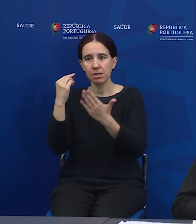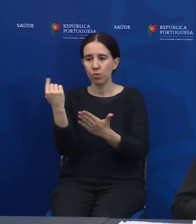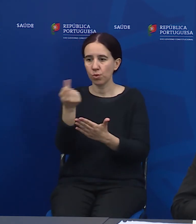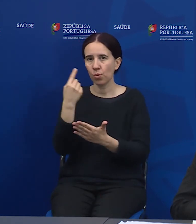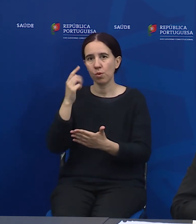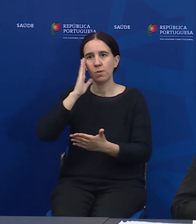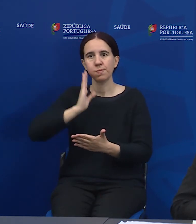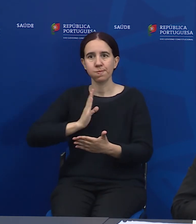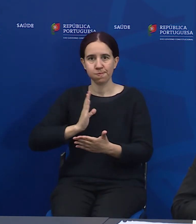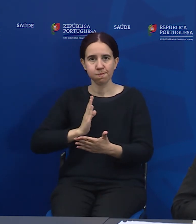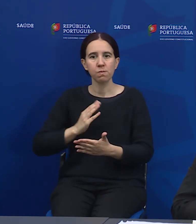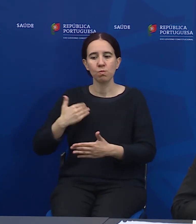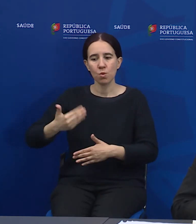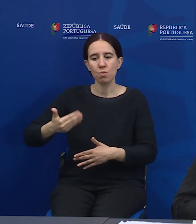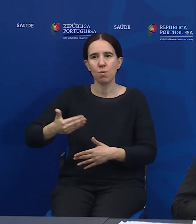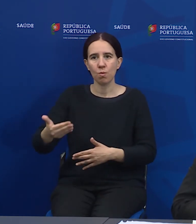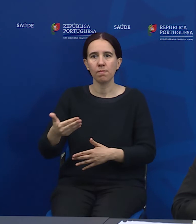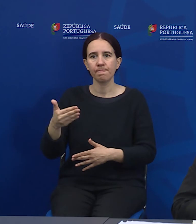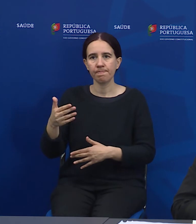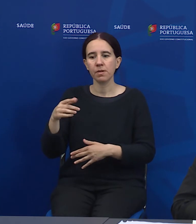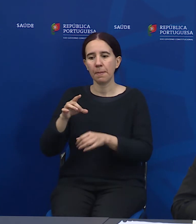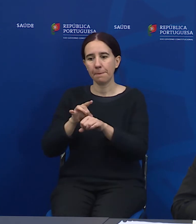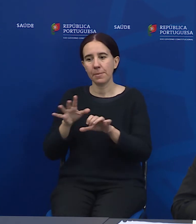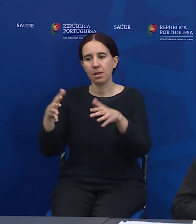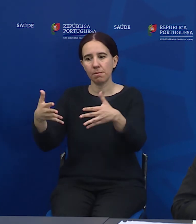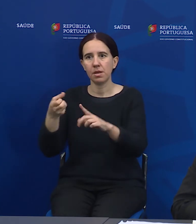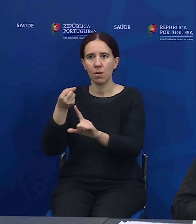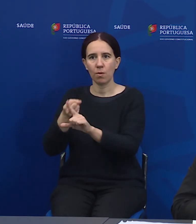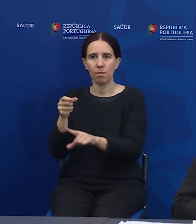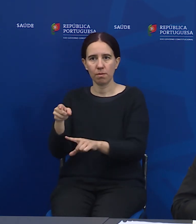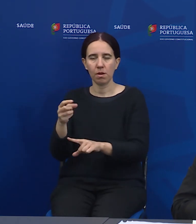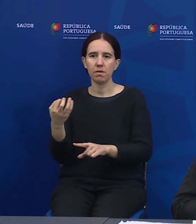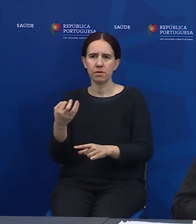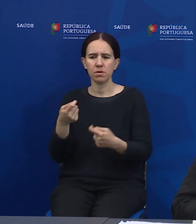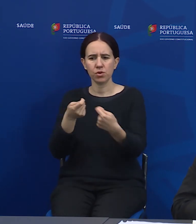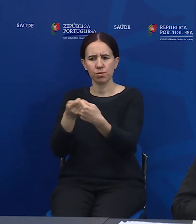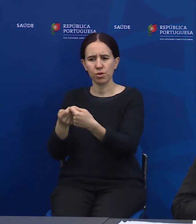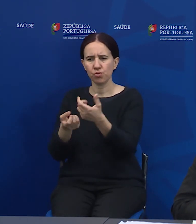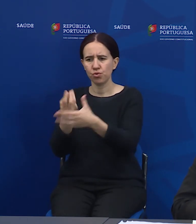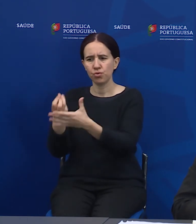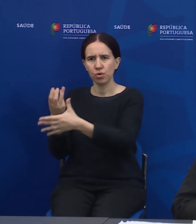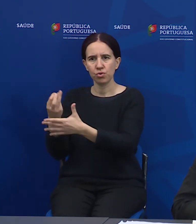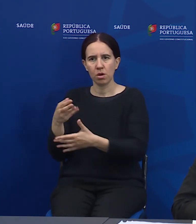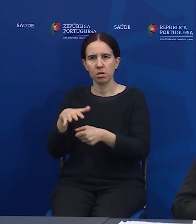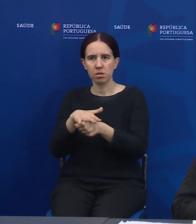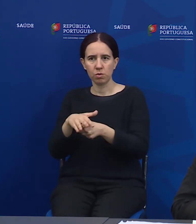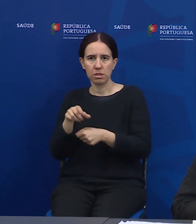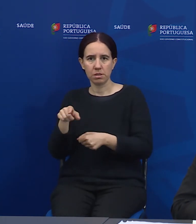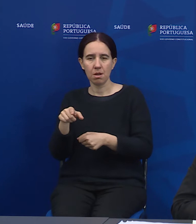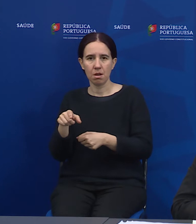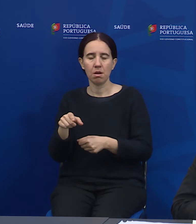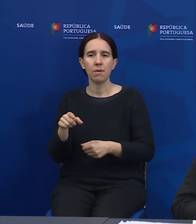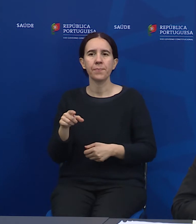todo o papel que as forças armadas tem dado no combate a esta pandemia tem criado respostas a esta situação